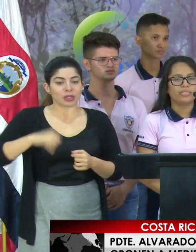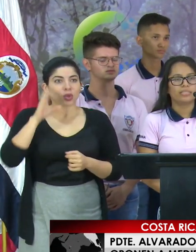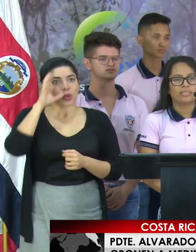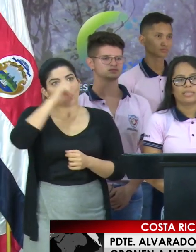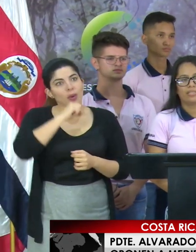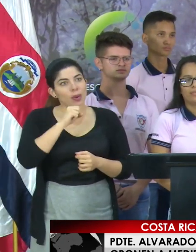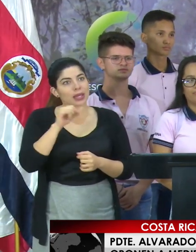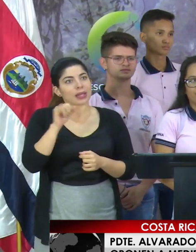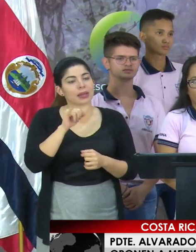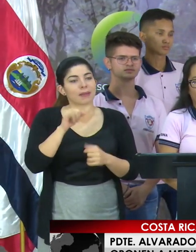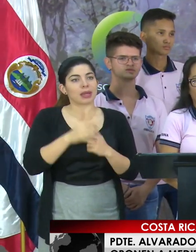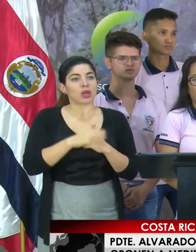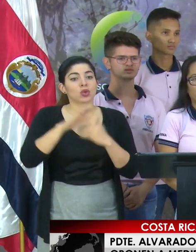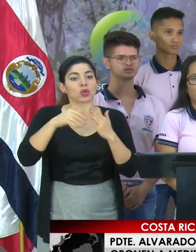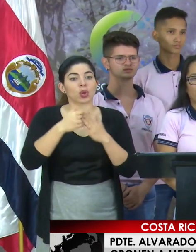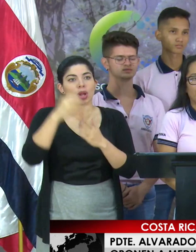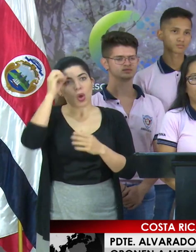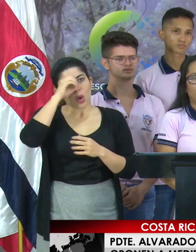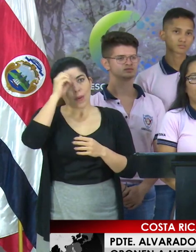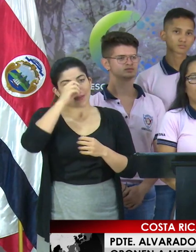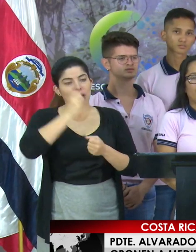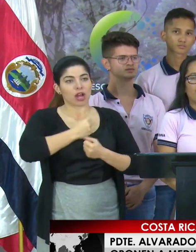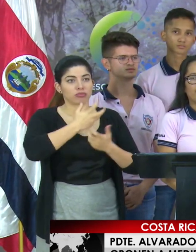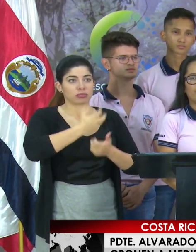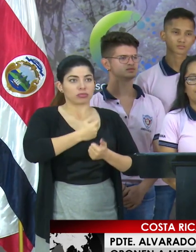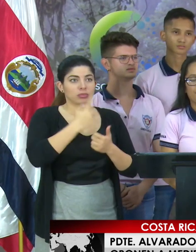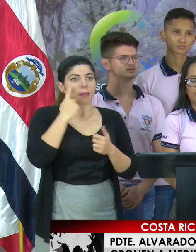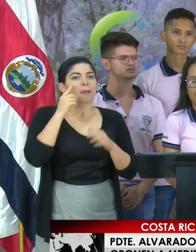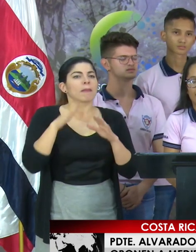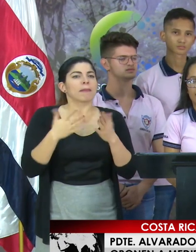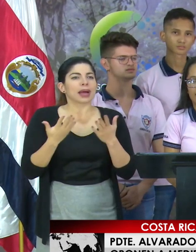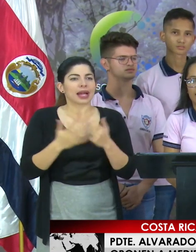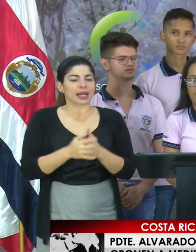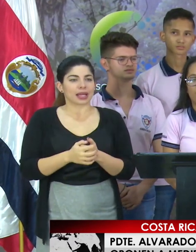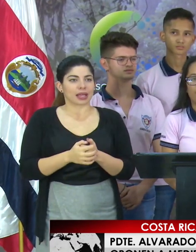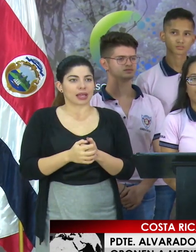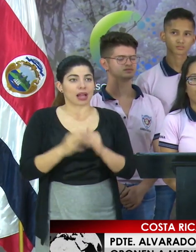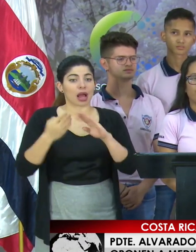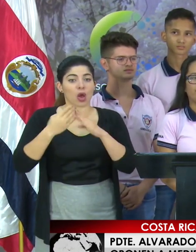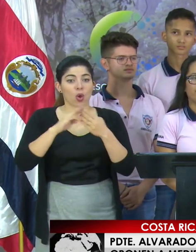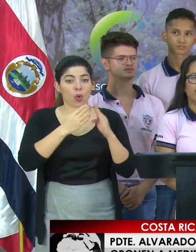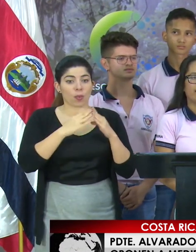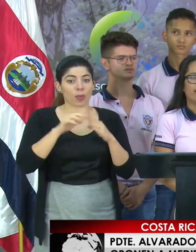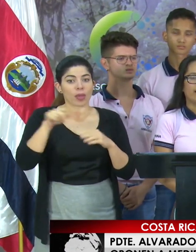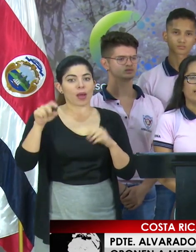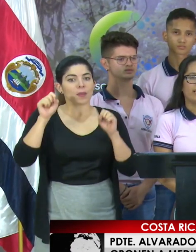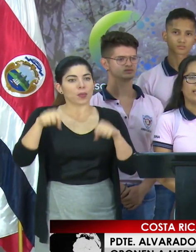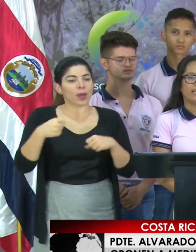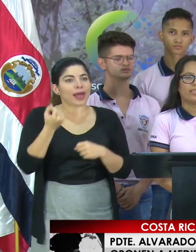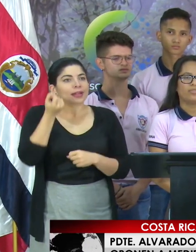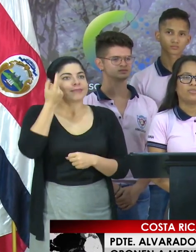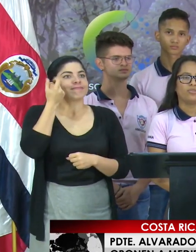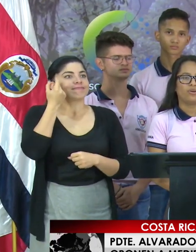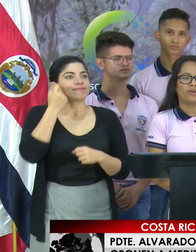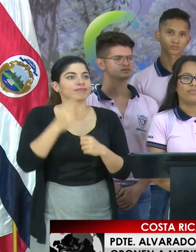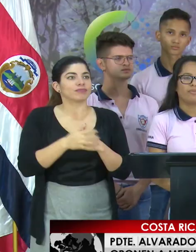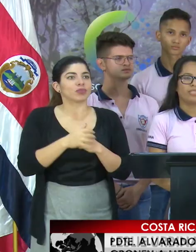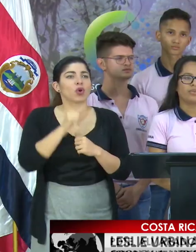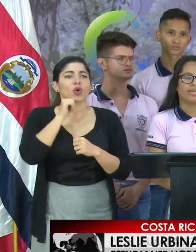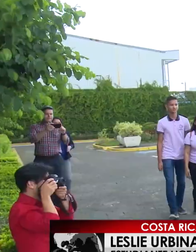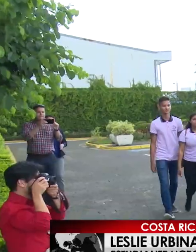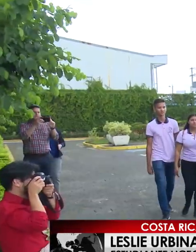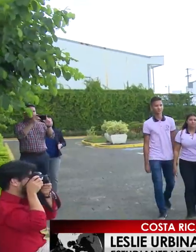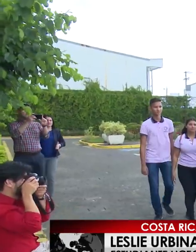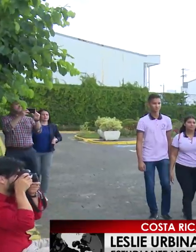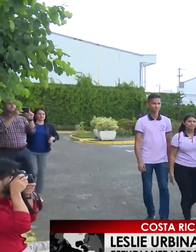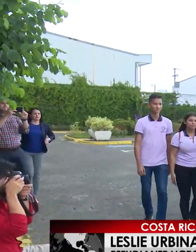cuenta todas las opiniones que se le dieron para que la comunidad pueda entender que no toda la